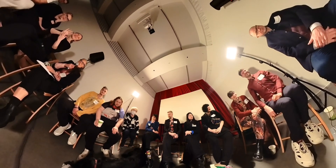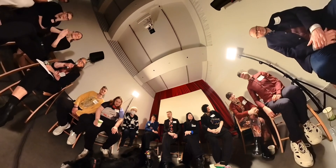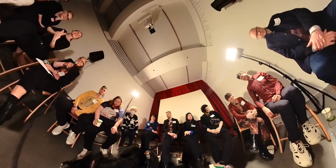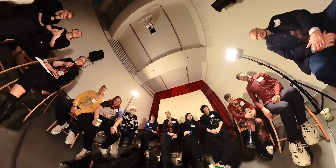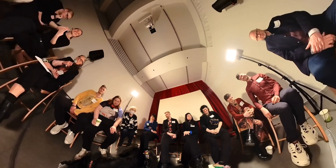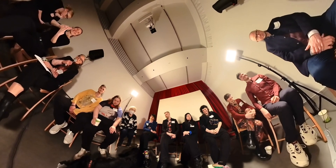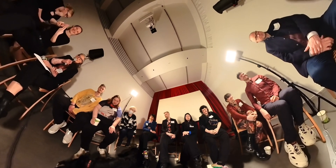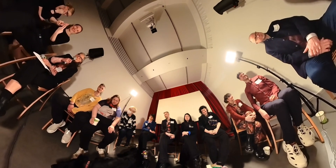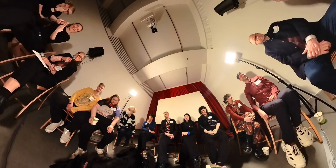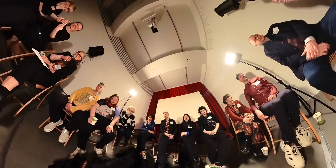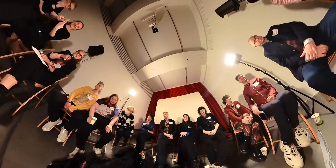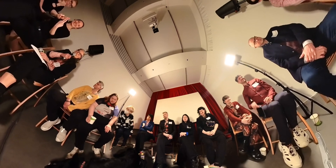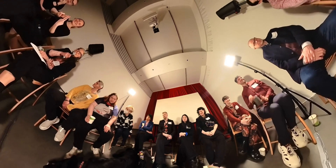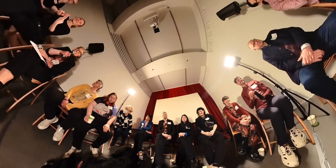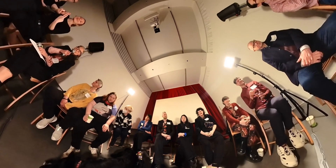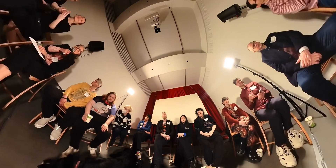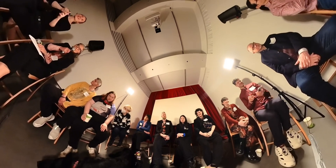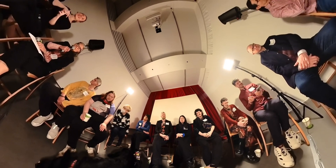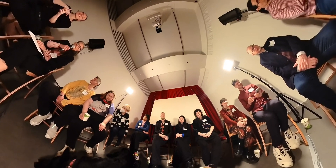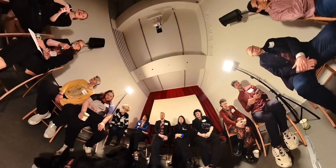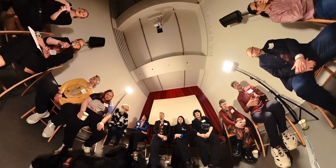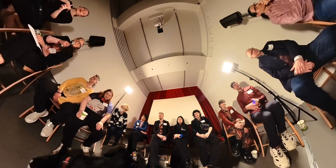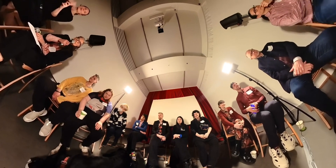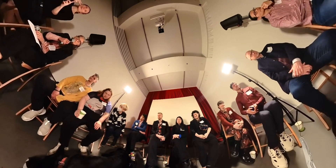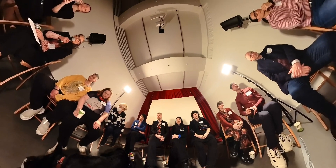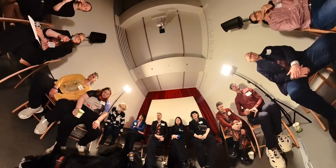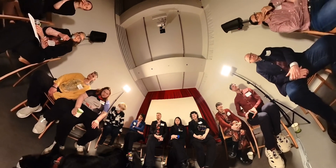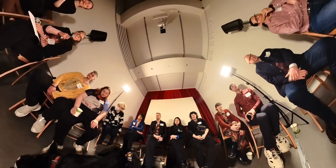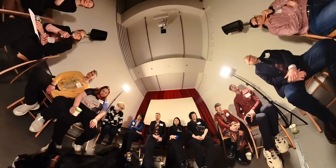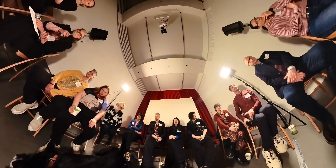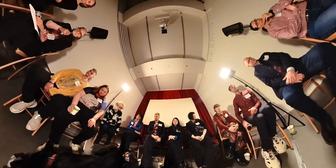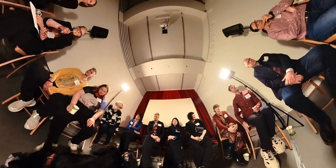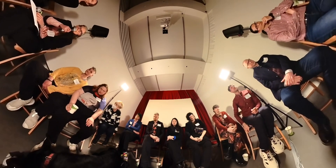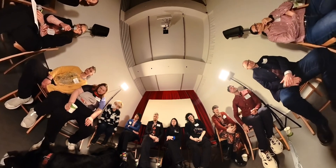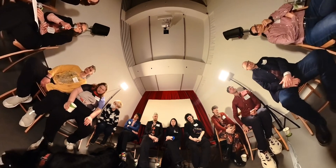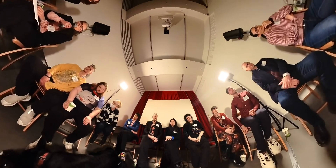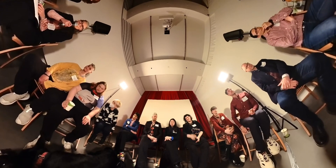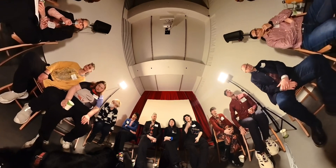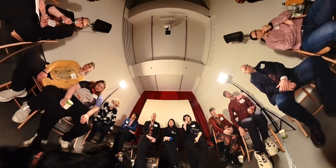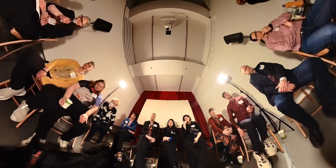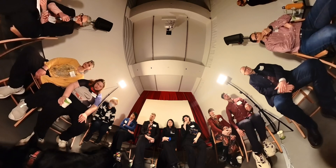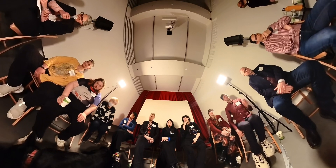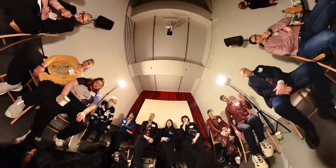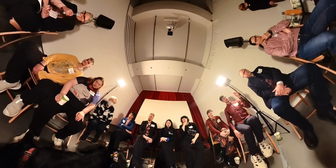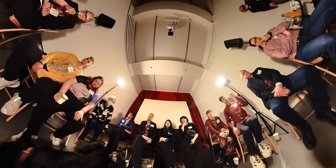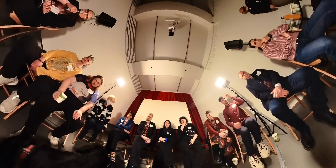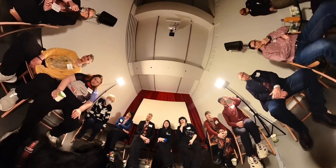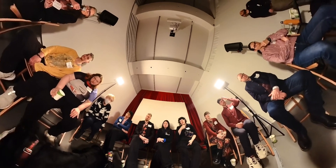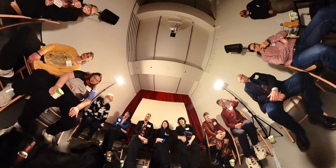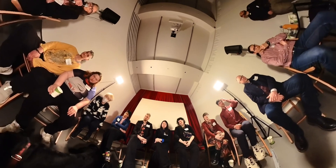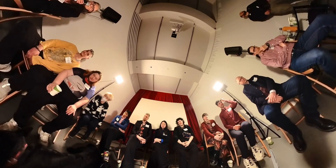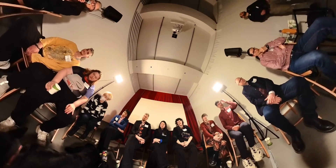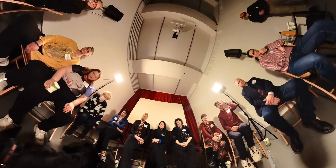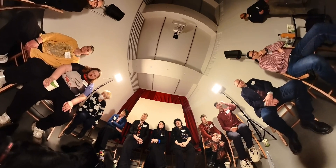se podívala i na ten film Levish Issue,